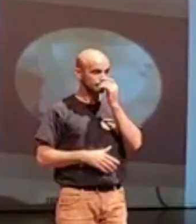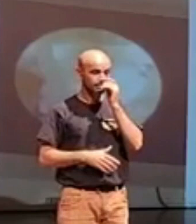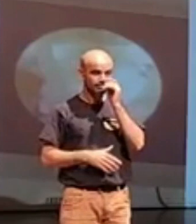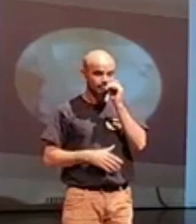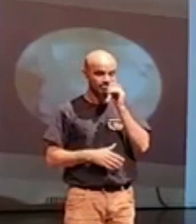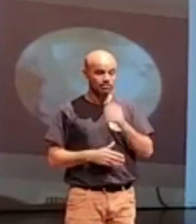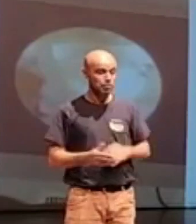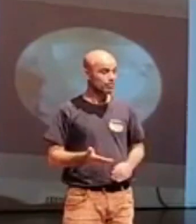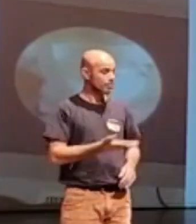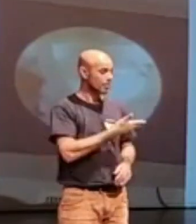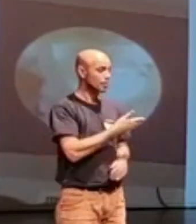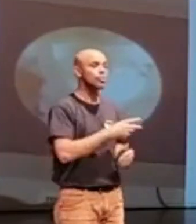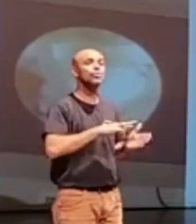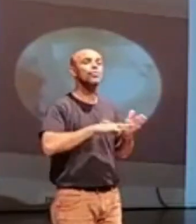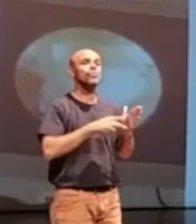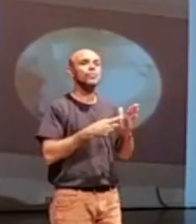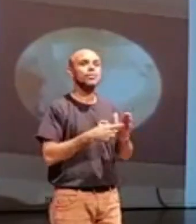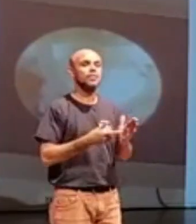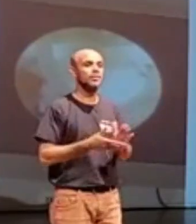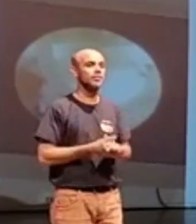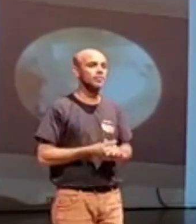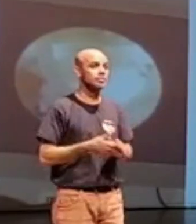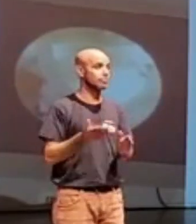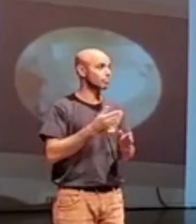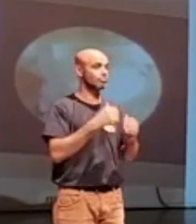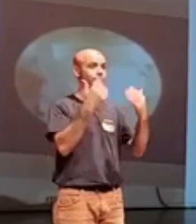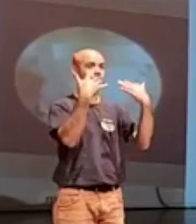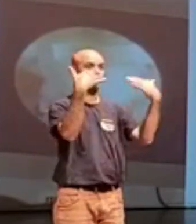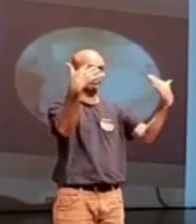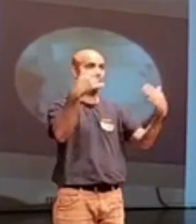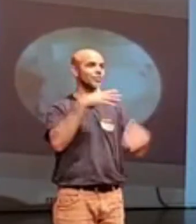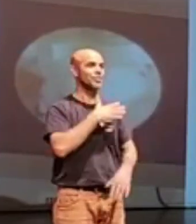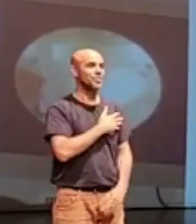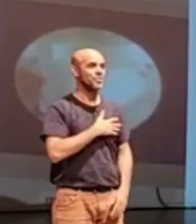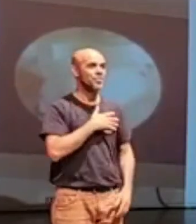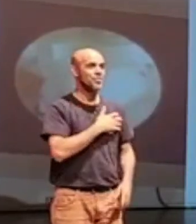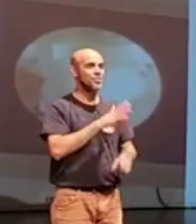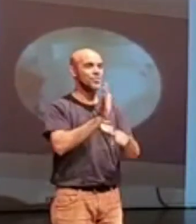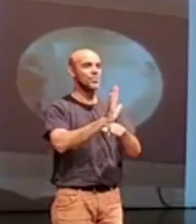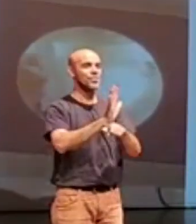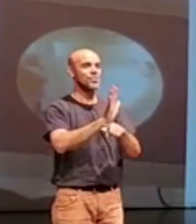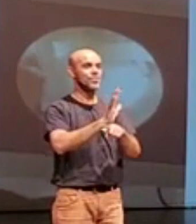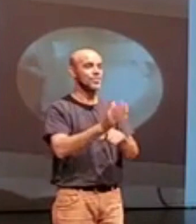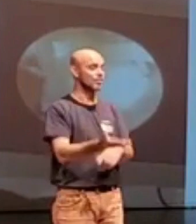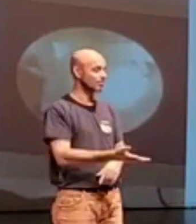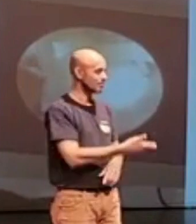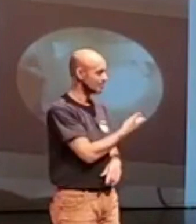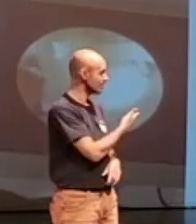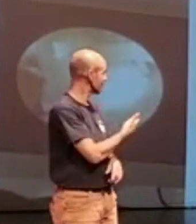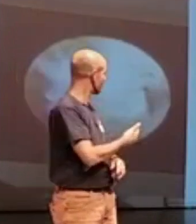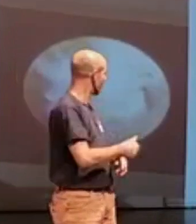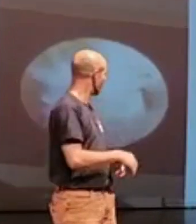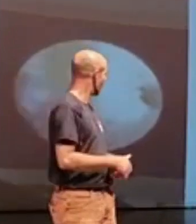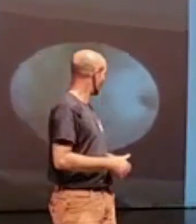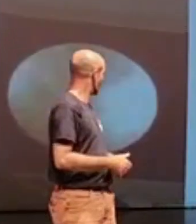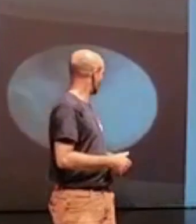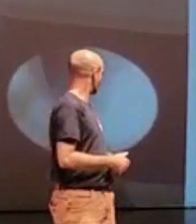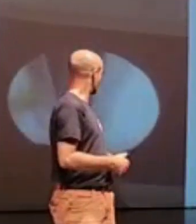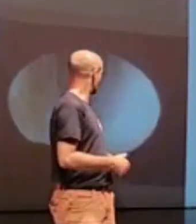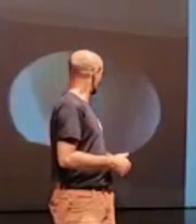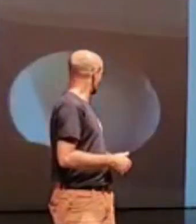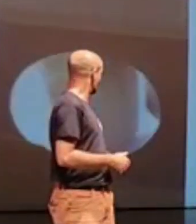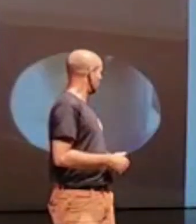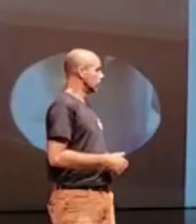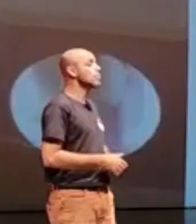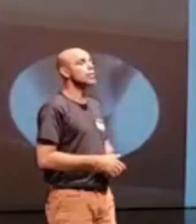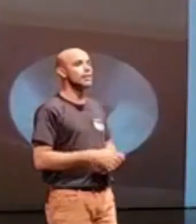E aqui, o que é? Agora, eu sei que tem um público geral que eu sei que o pessoal gosta de vídeo, então vamos comentar alguns vídeos. Deixa eu ver se vai passar.